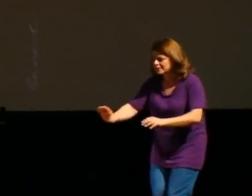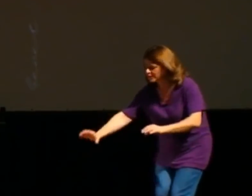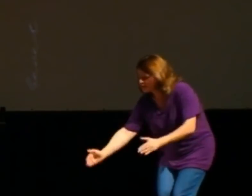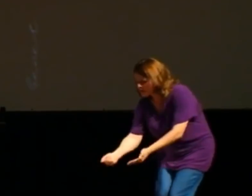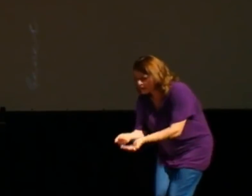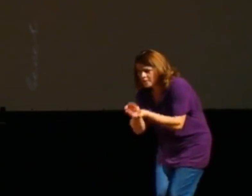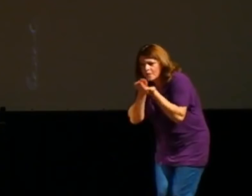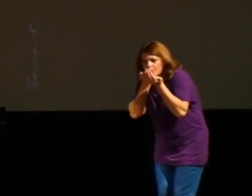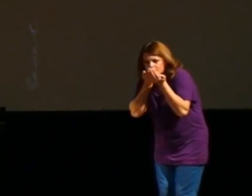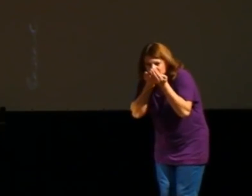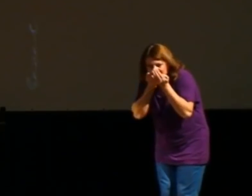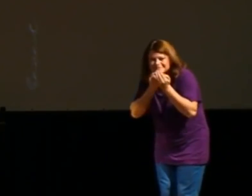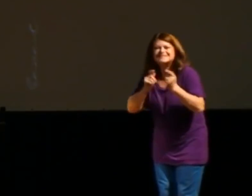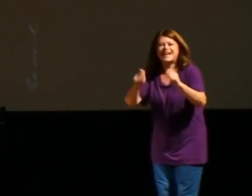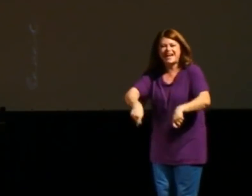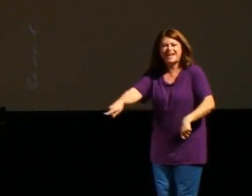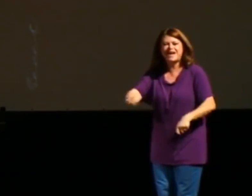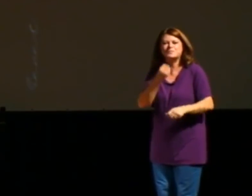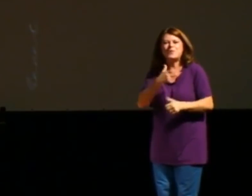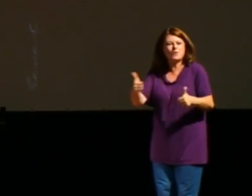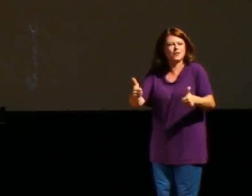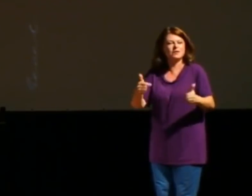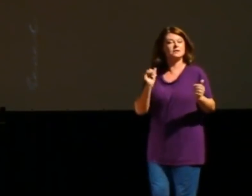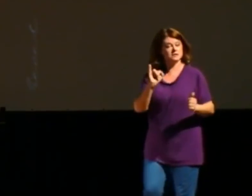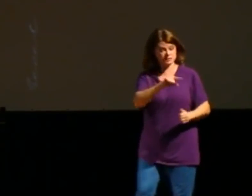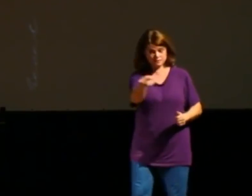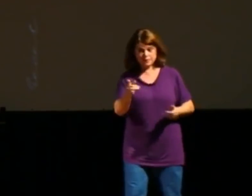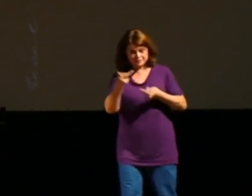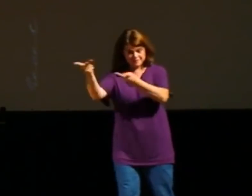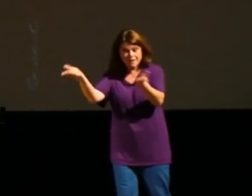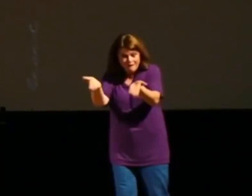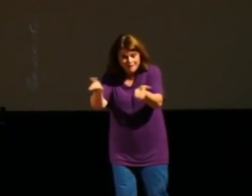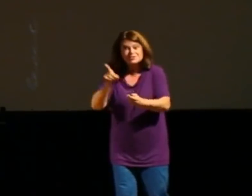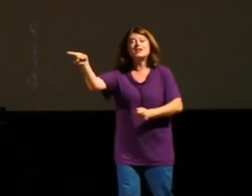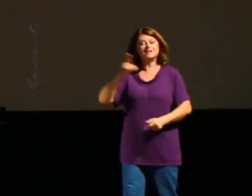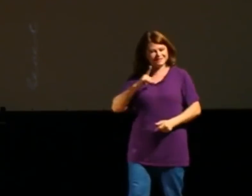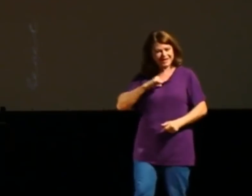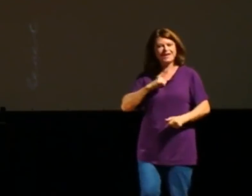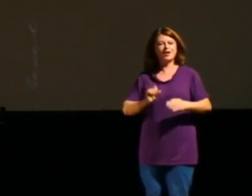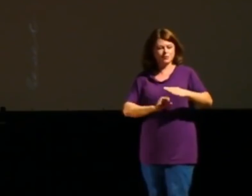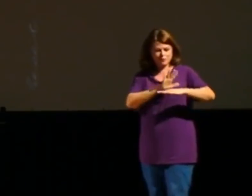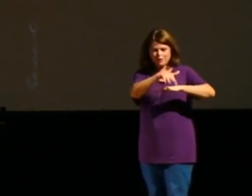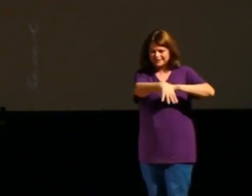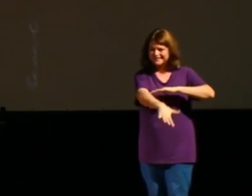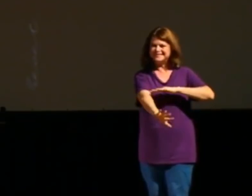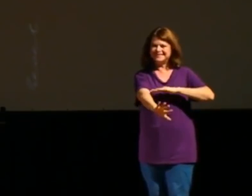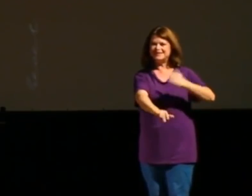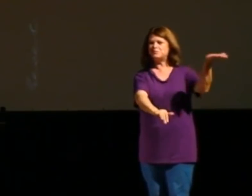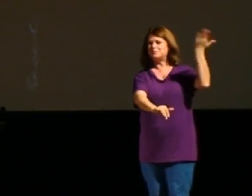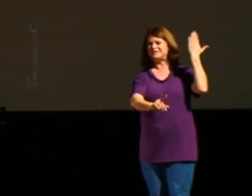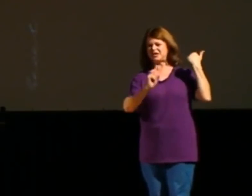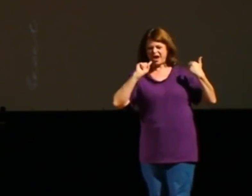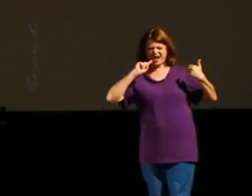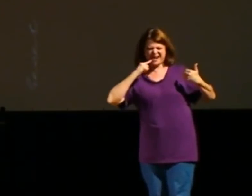lá o poço, a fonte, aonde tem a água doce que um dia foi amarga. A